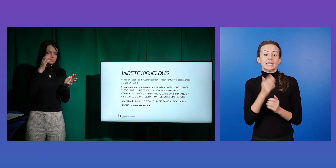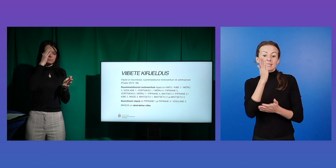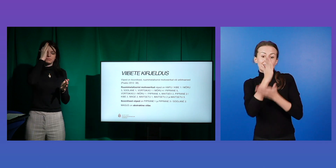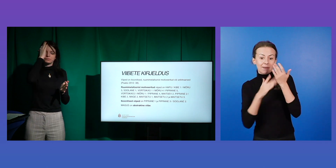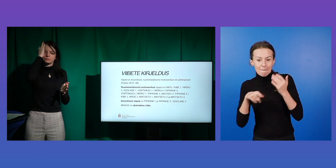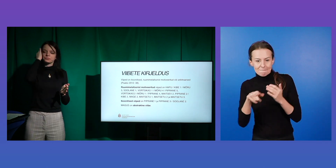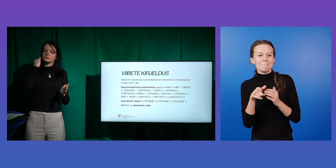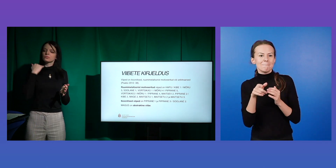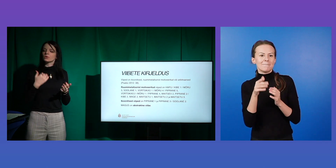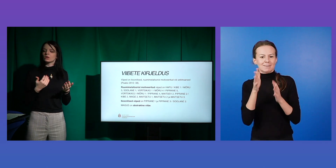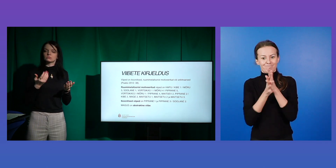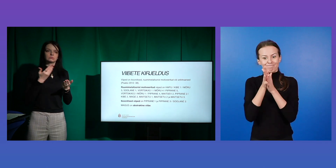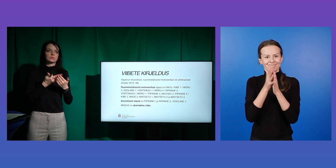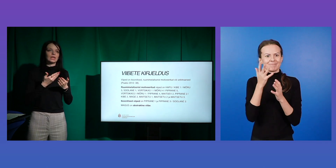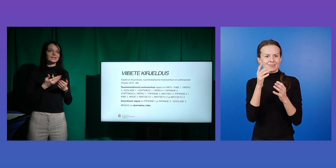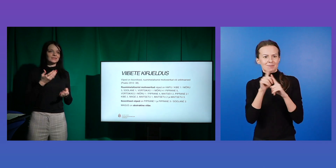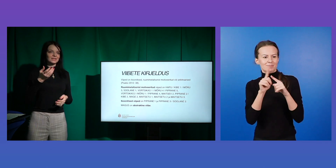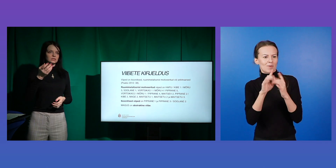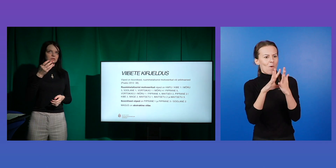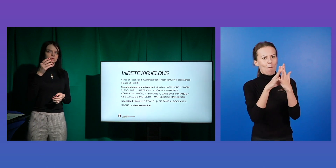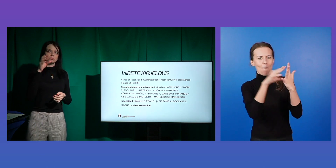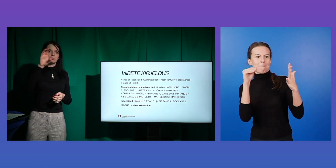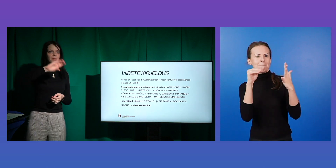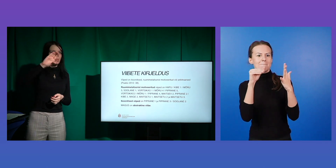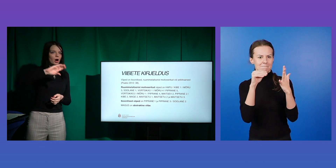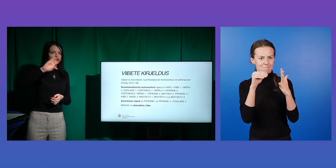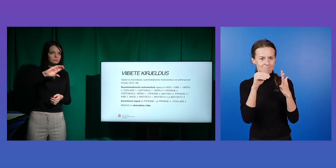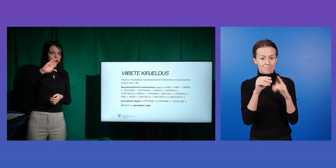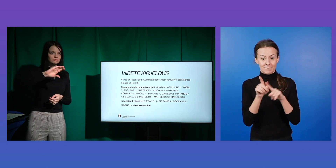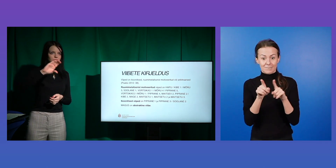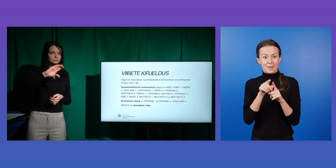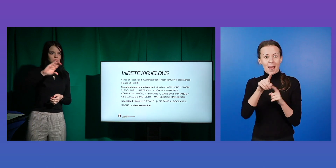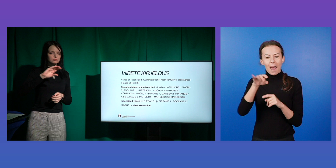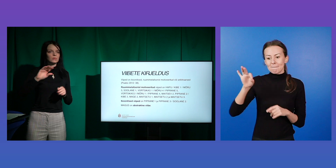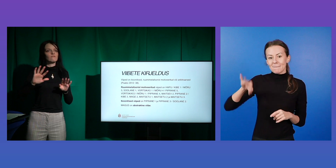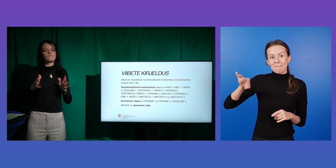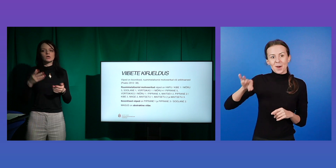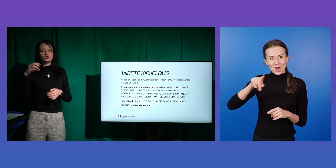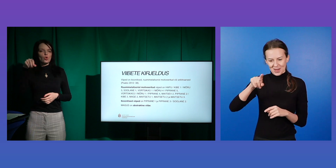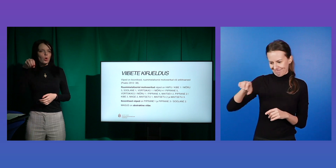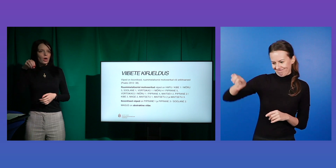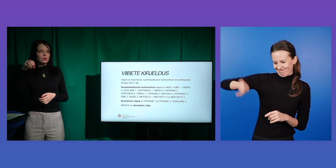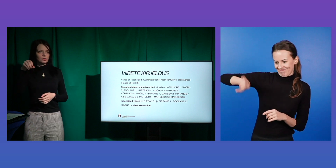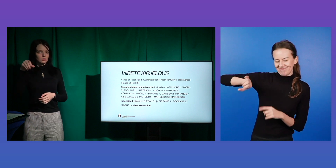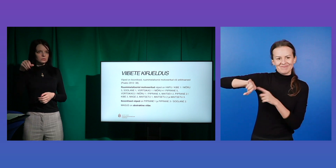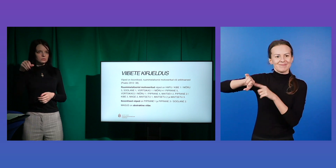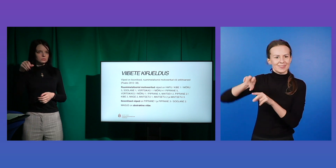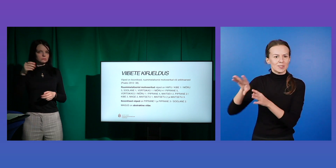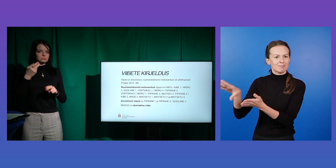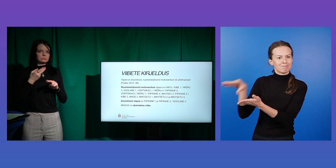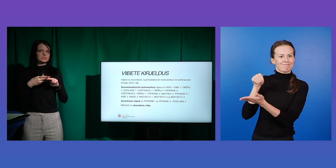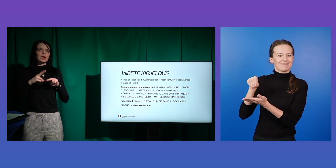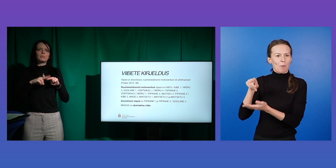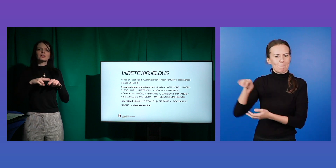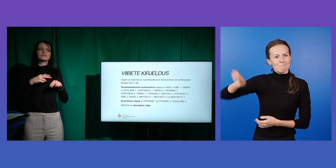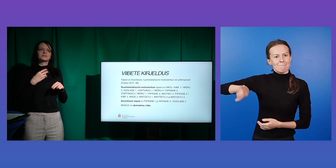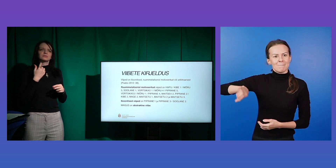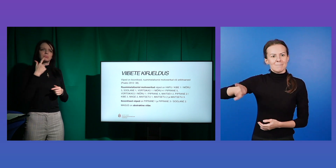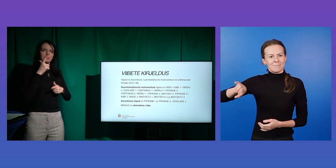Mõned, mis on ikoonilised viiped, ja. Näiteks pipar niimoodi raputama või sool niimoodi